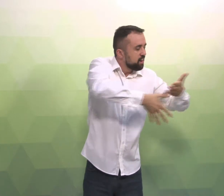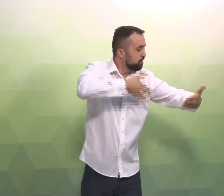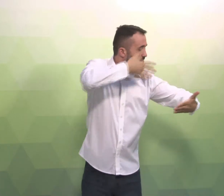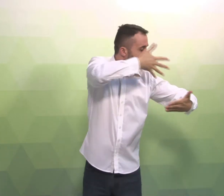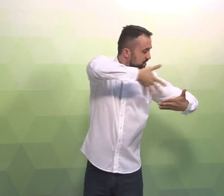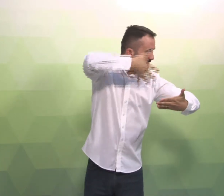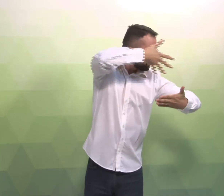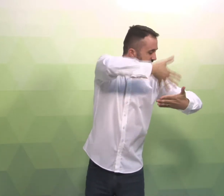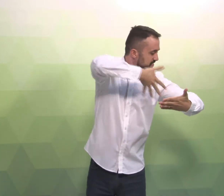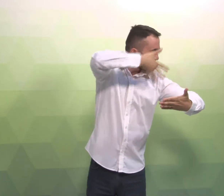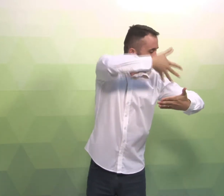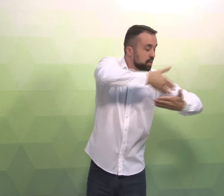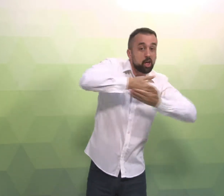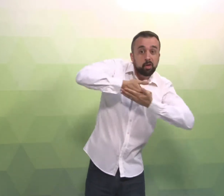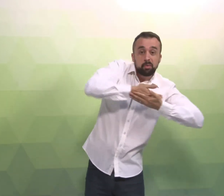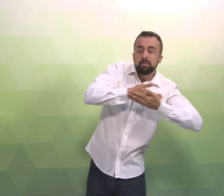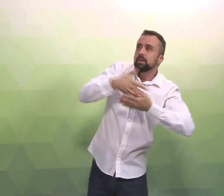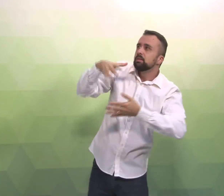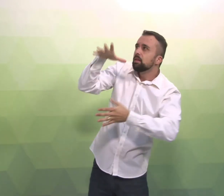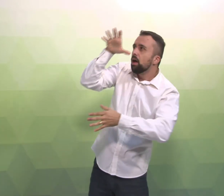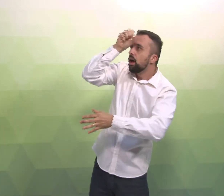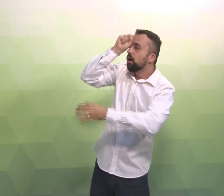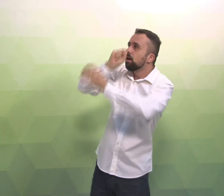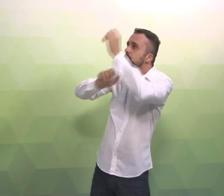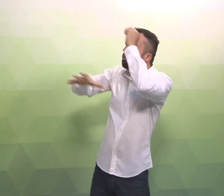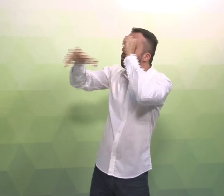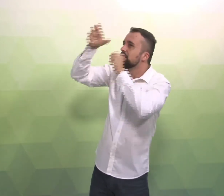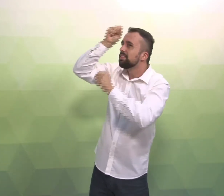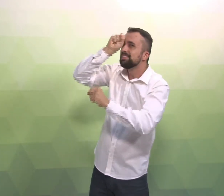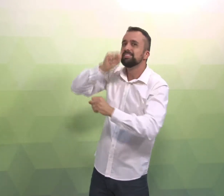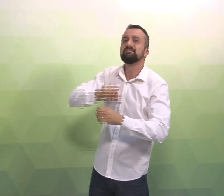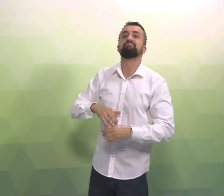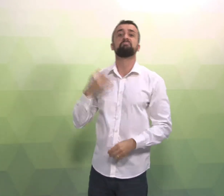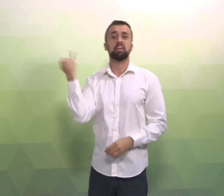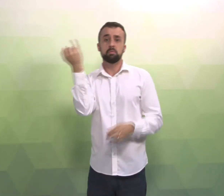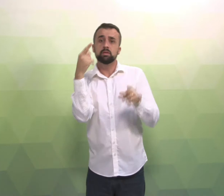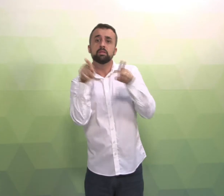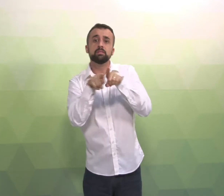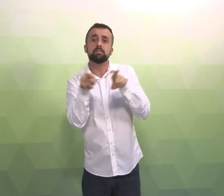eles conversem com seus bebês em sinais e os bebês adquiram a língua.